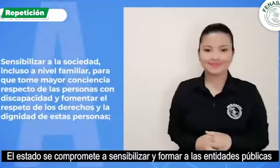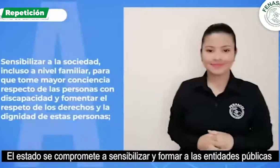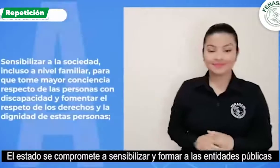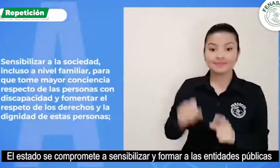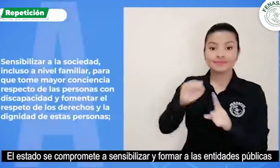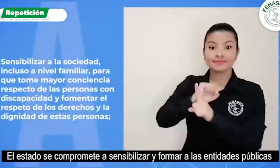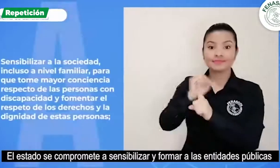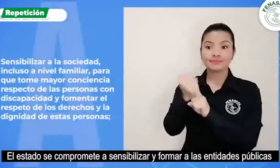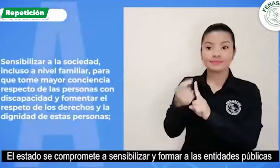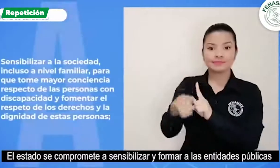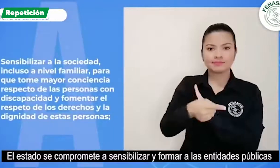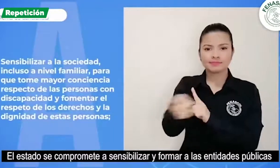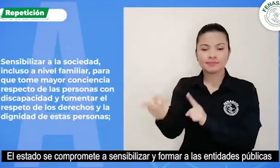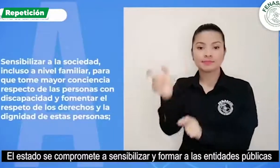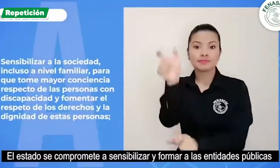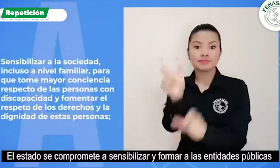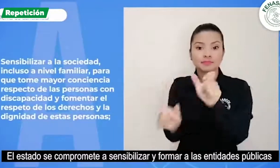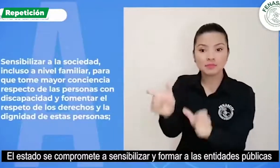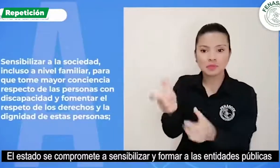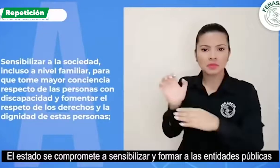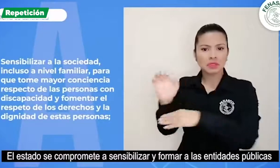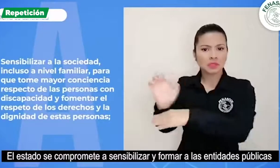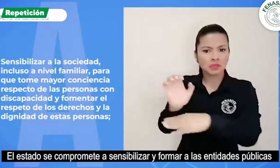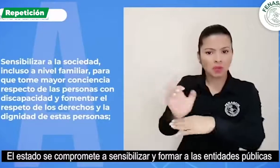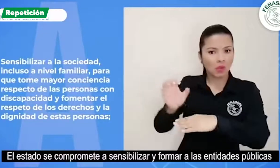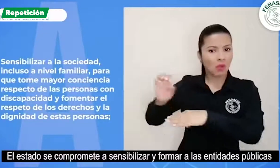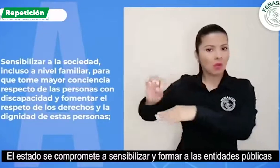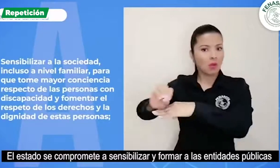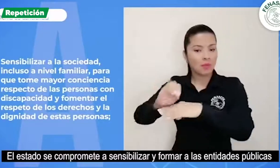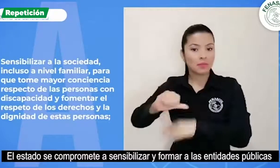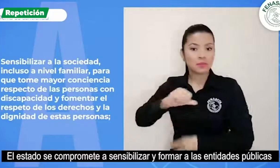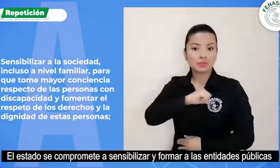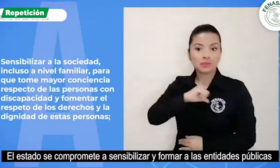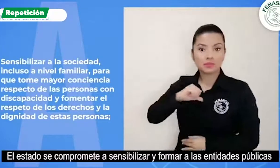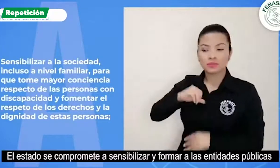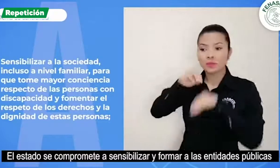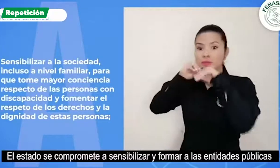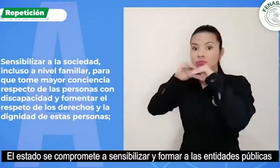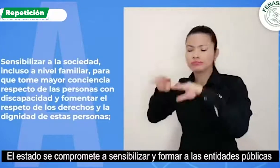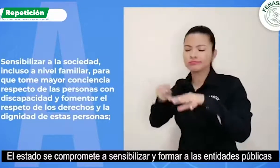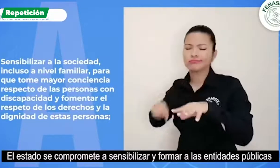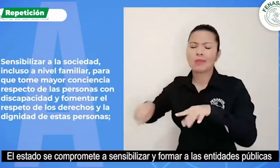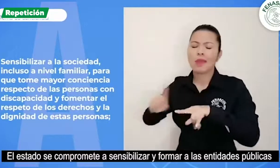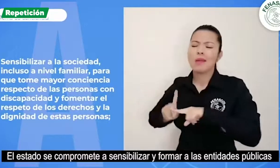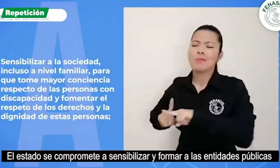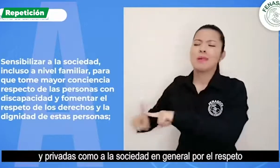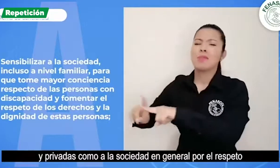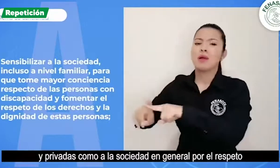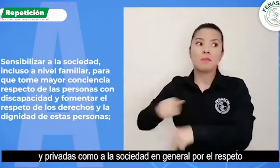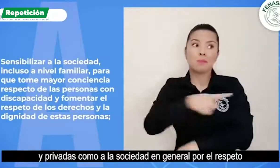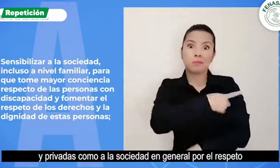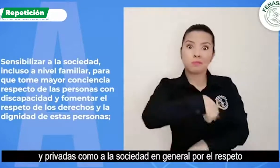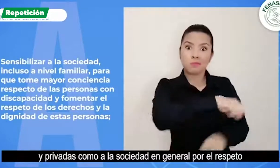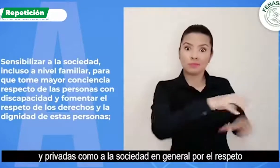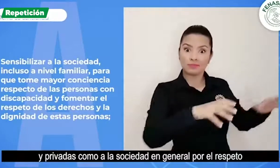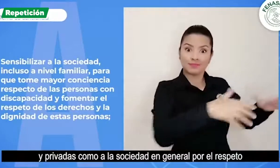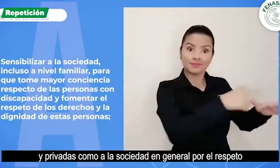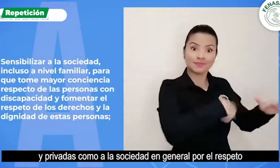El estado Se compromete A sensibilizar Y formar A las entidades Públicas Y privadas